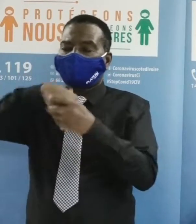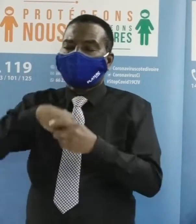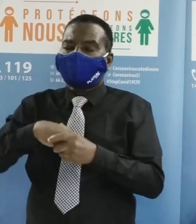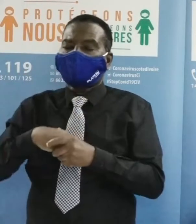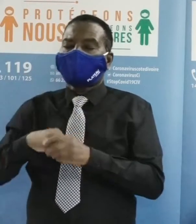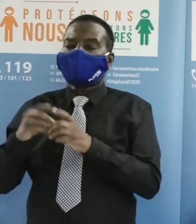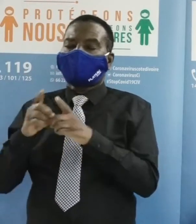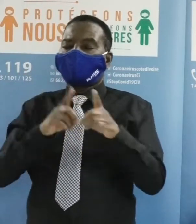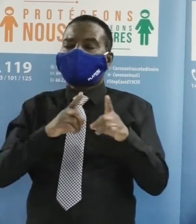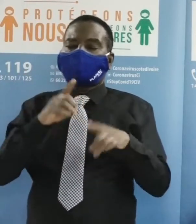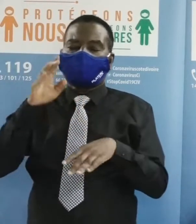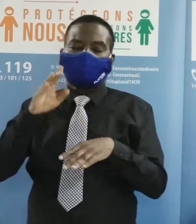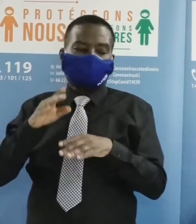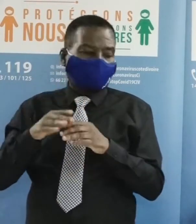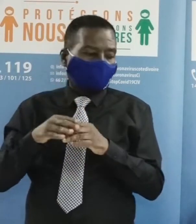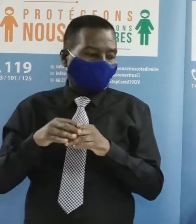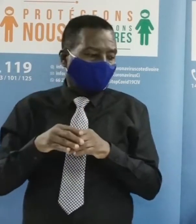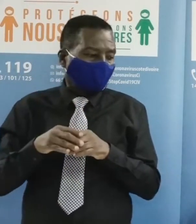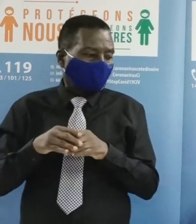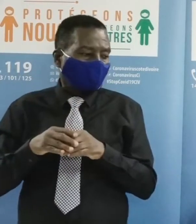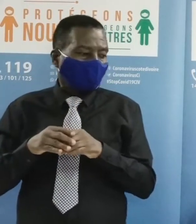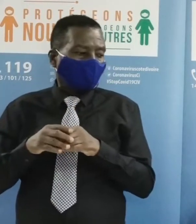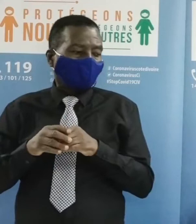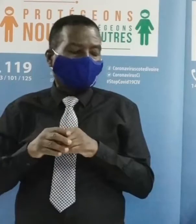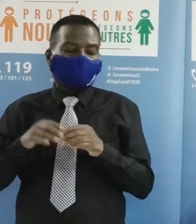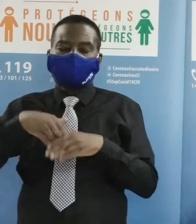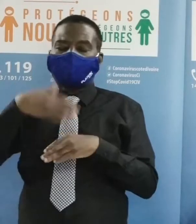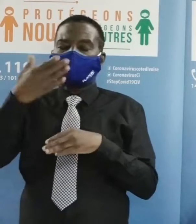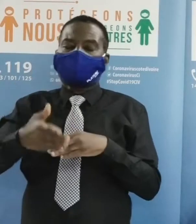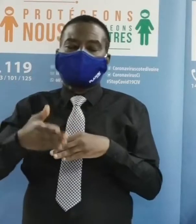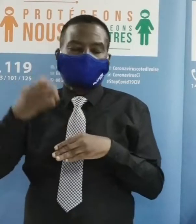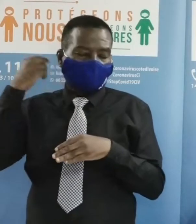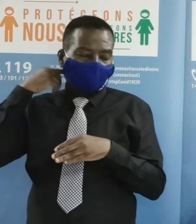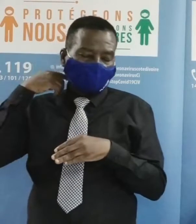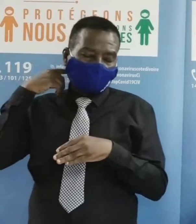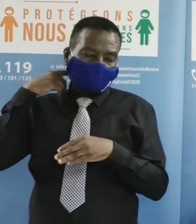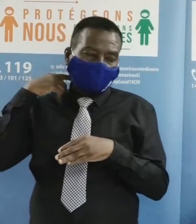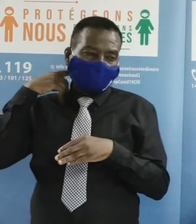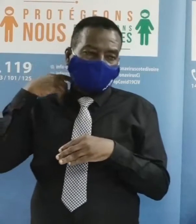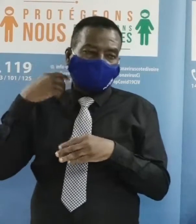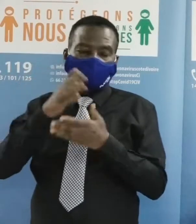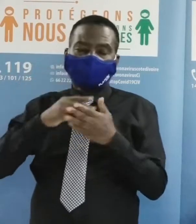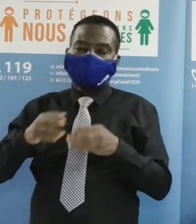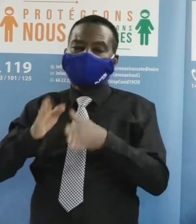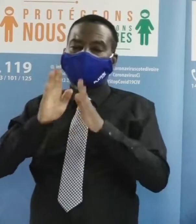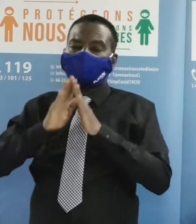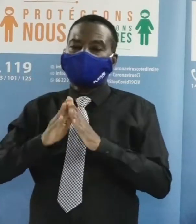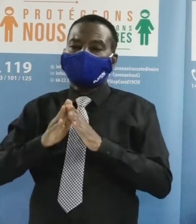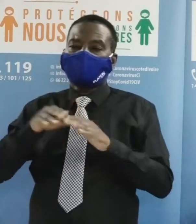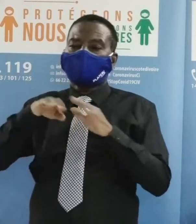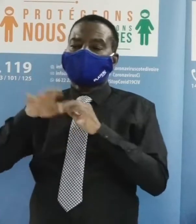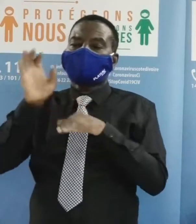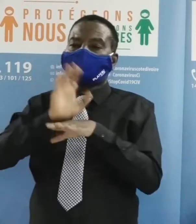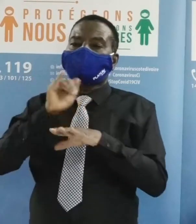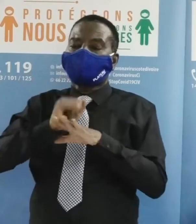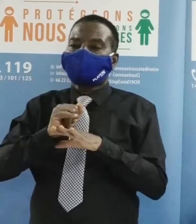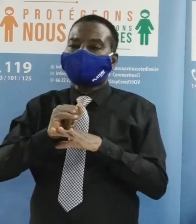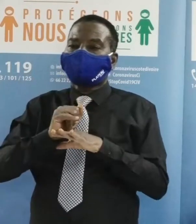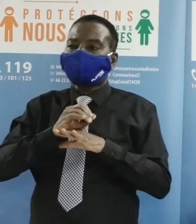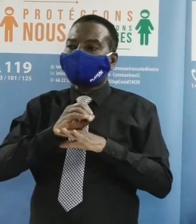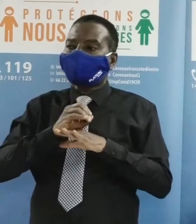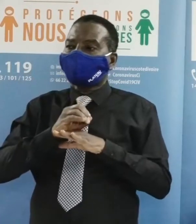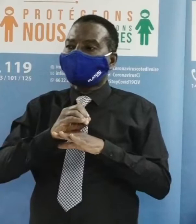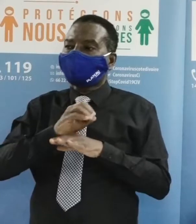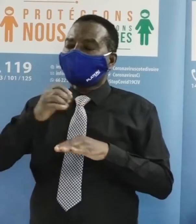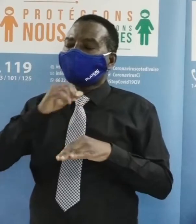dépistage ensuite quelqu'un demande est effectivement encore doit heureusement en afrique je pense